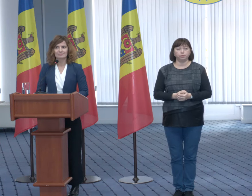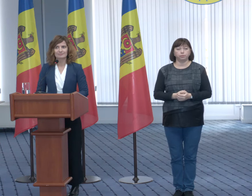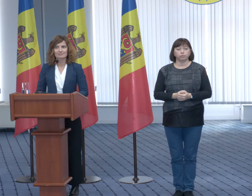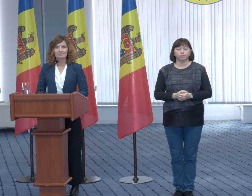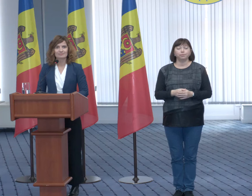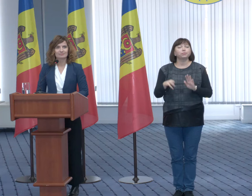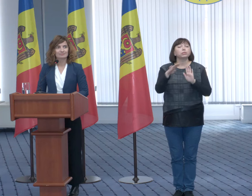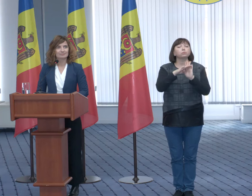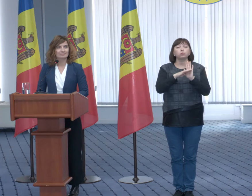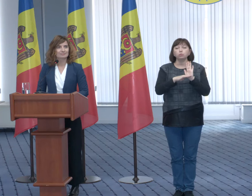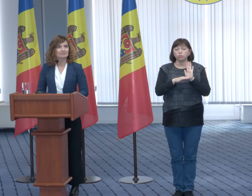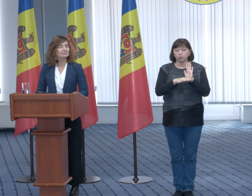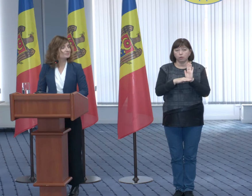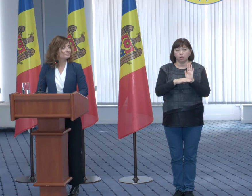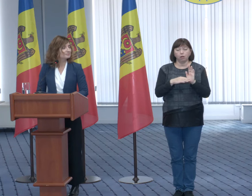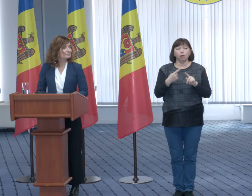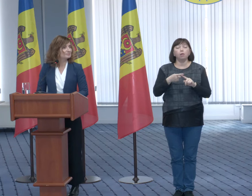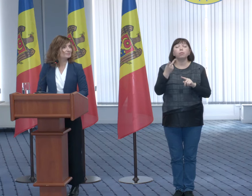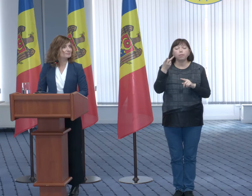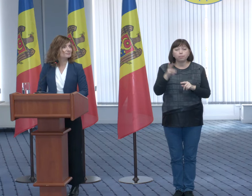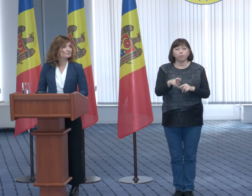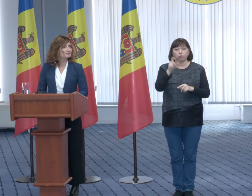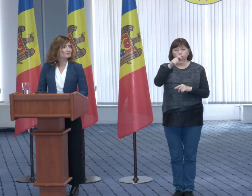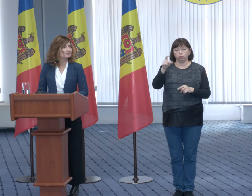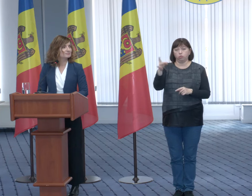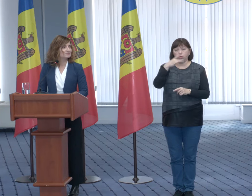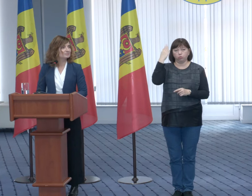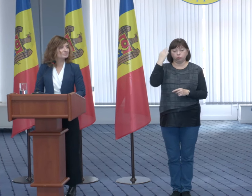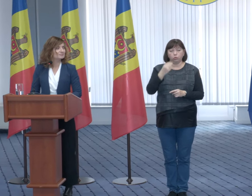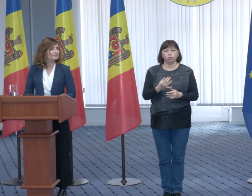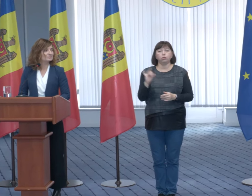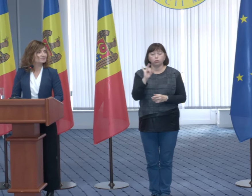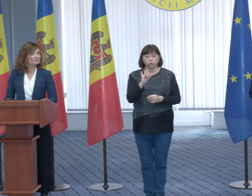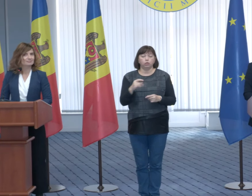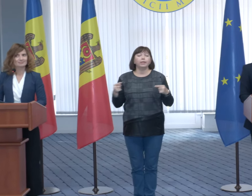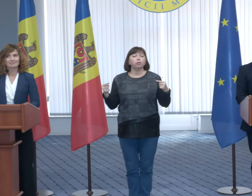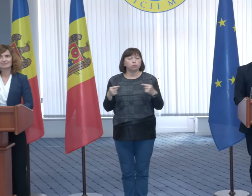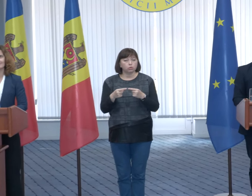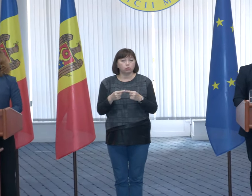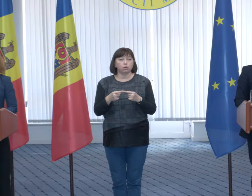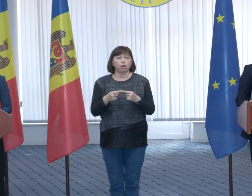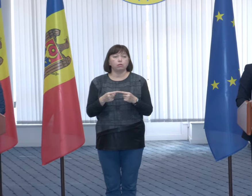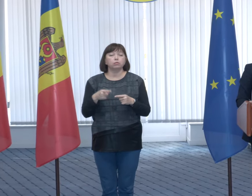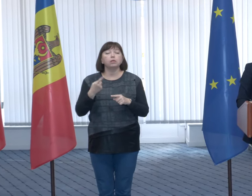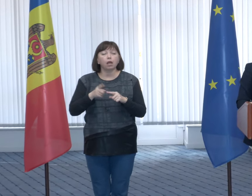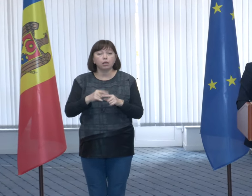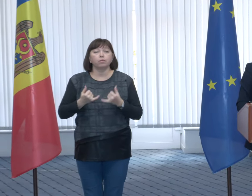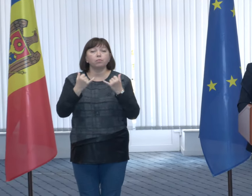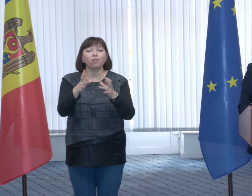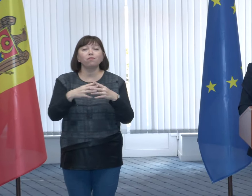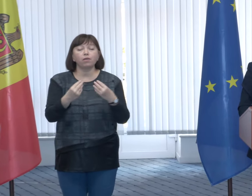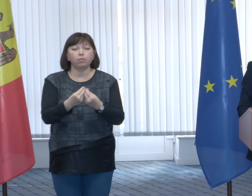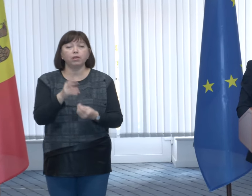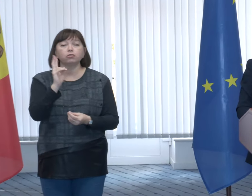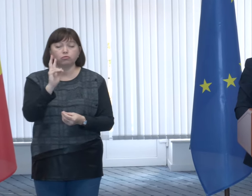Deci, programul este adresat cetățenilor Republicii Moldova. cu siguranță el este adresat acelor familii care